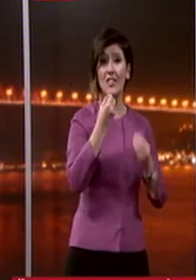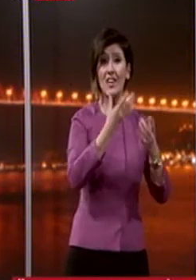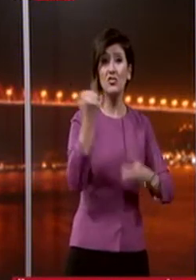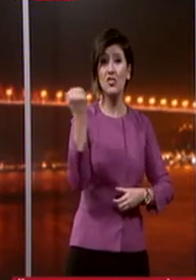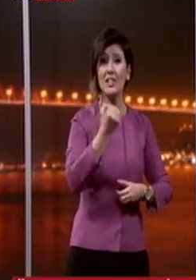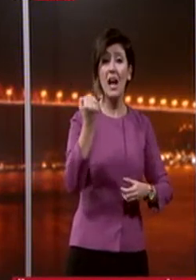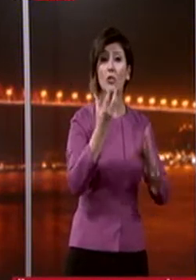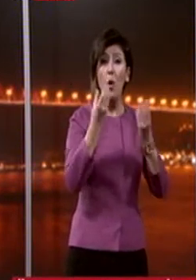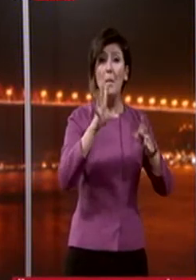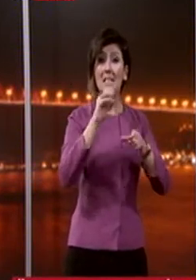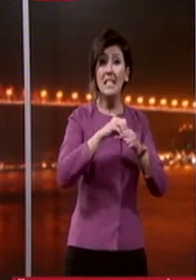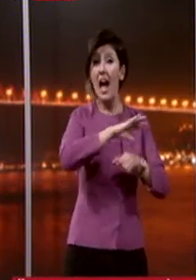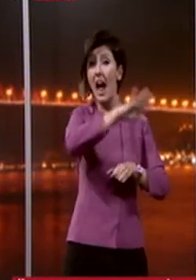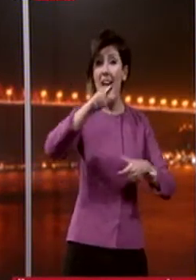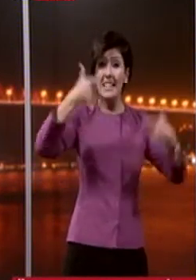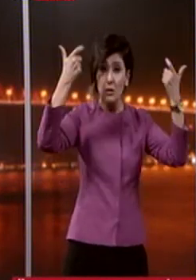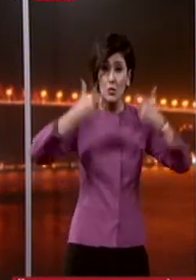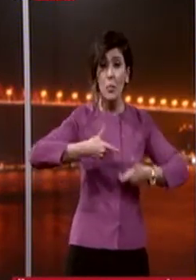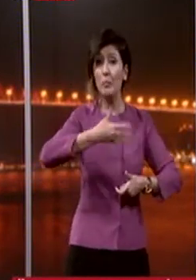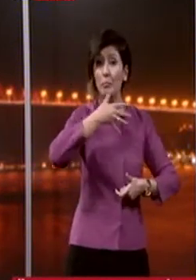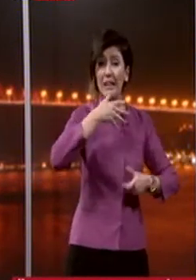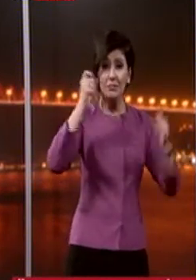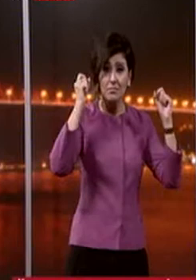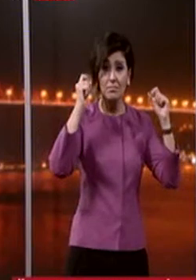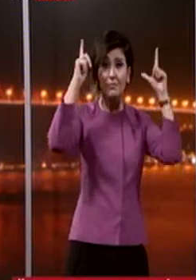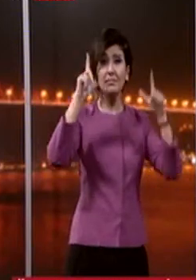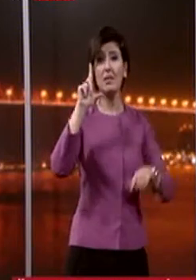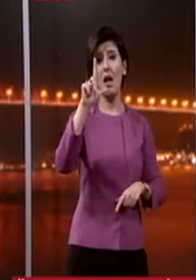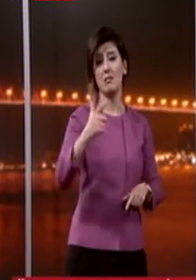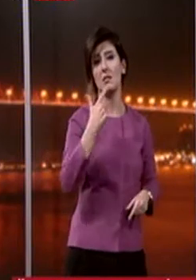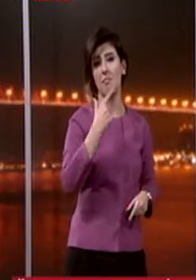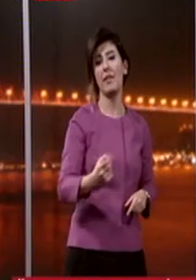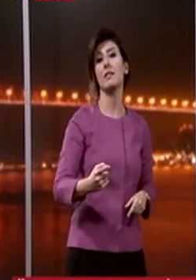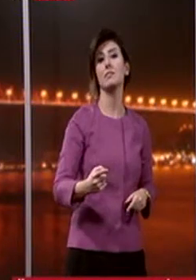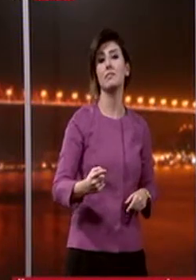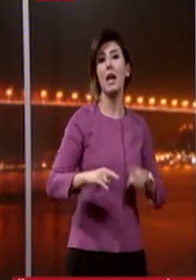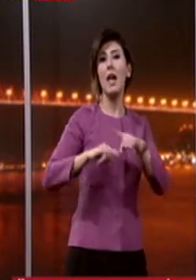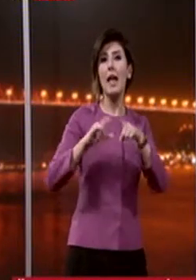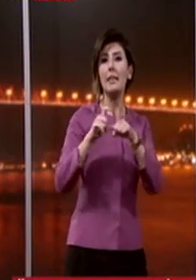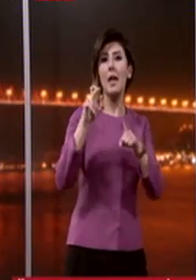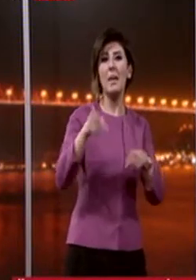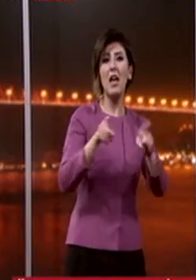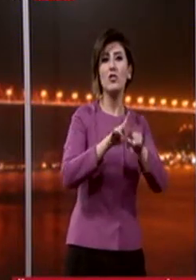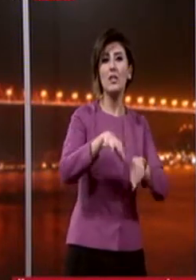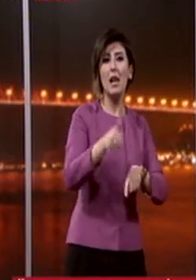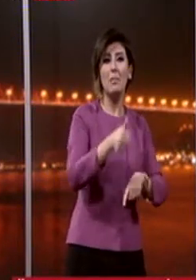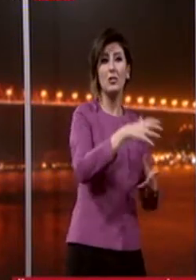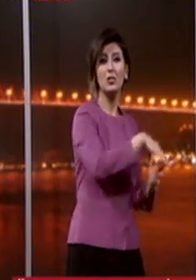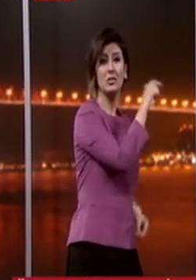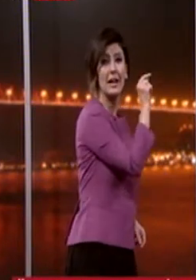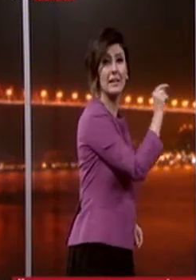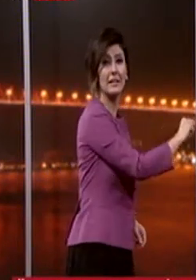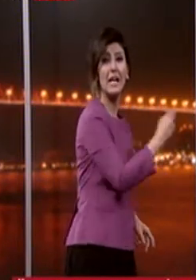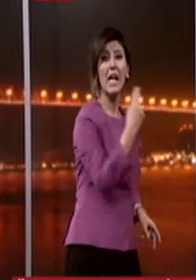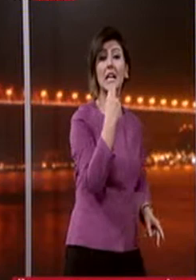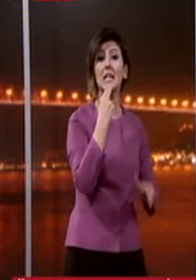cinayetlerin yaşanmaması için herkesin sorumluluk bilinciyle hareket etmesi gerektiğini ifade etti. HDP eş genel başkanı Selahattin